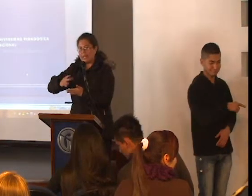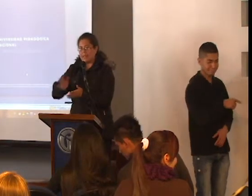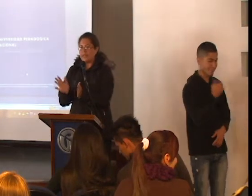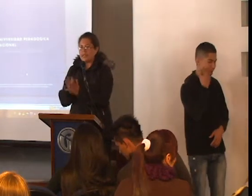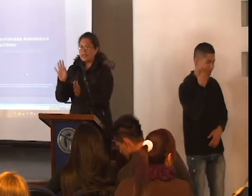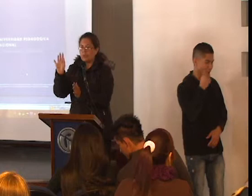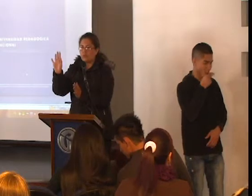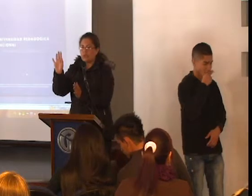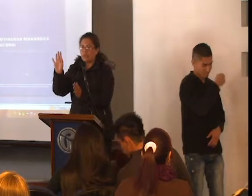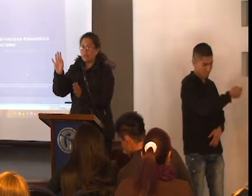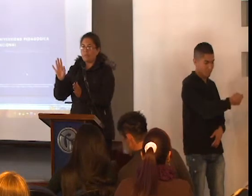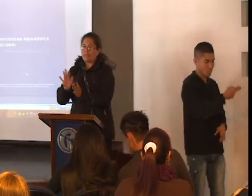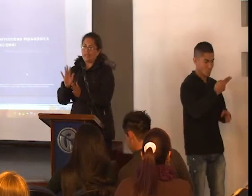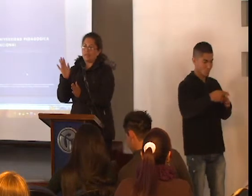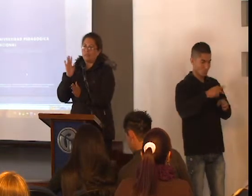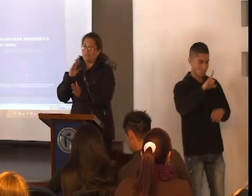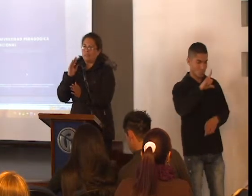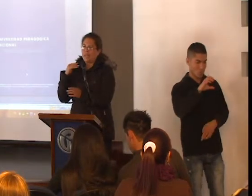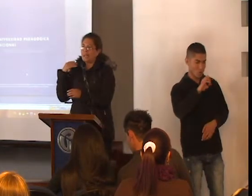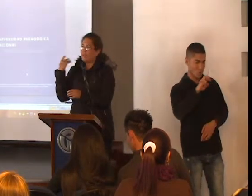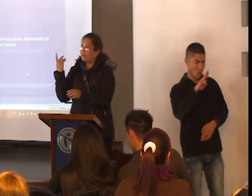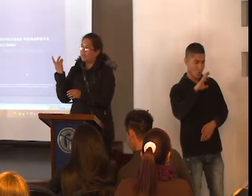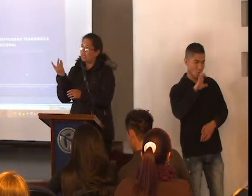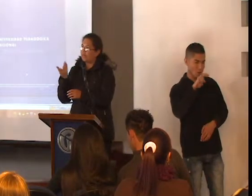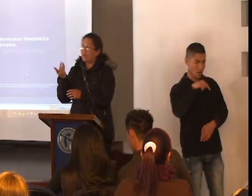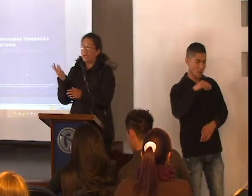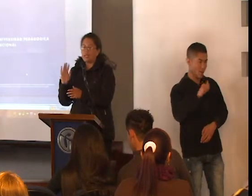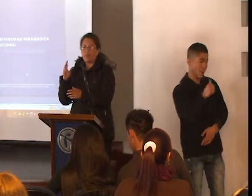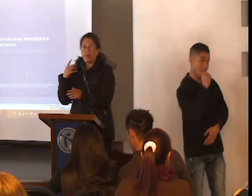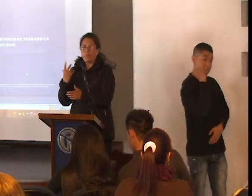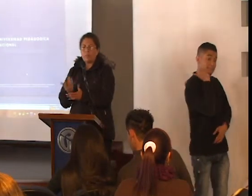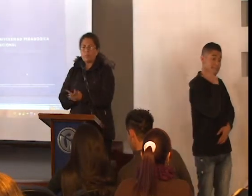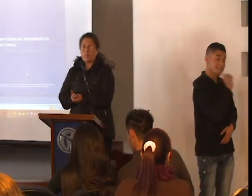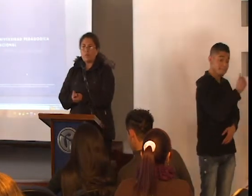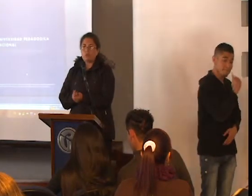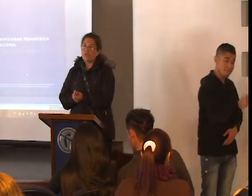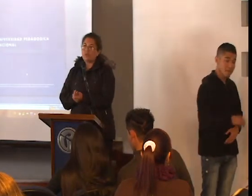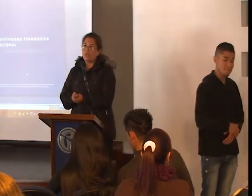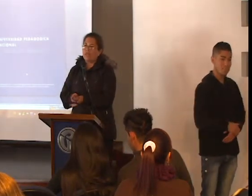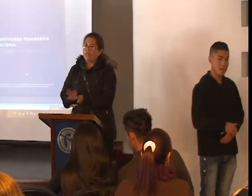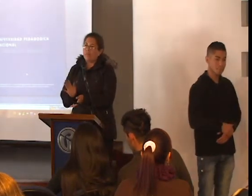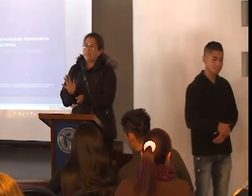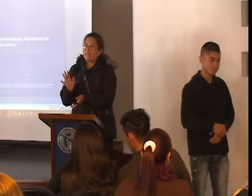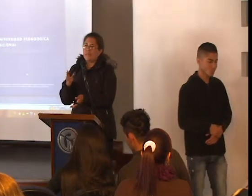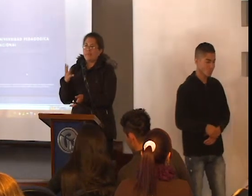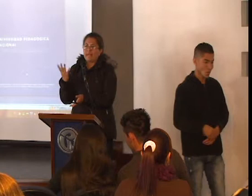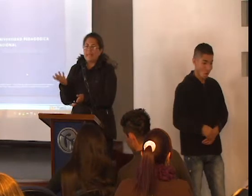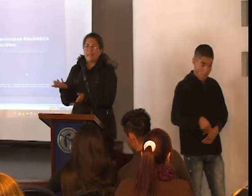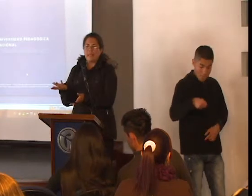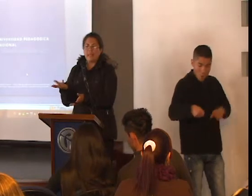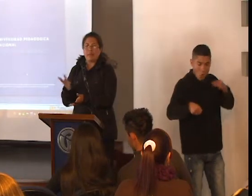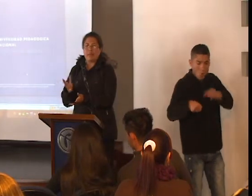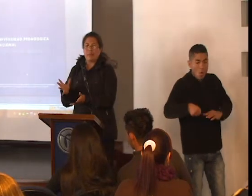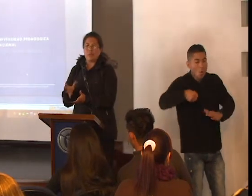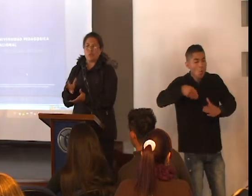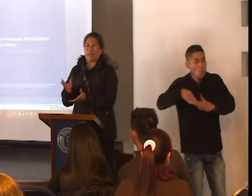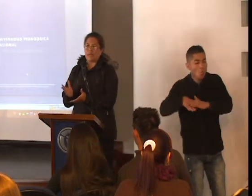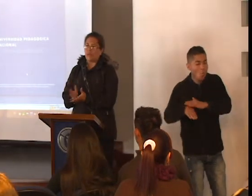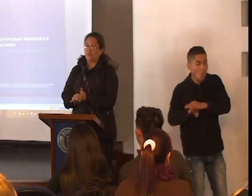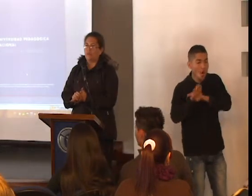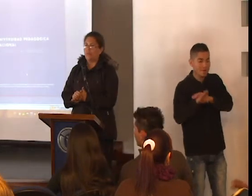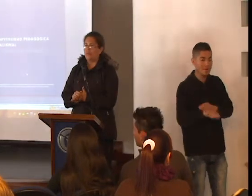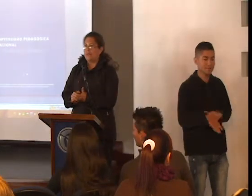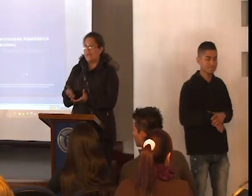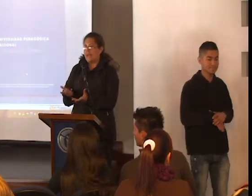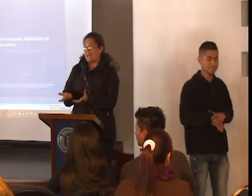ella empezaba a pasar las fichitas y buscaba y compartía. Entonces, de tal manera que uno ya la ve jugando, la ve compartiendo con los niños, pues básicamente lo que